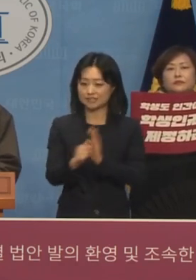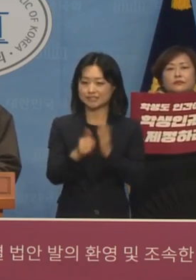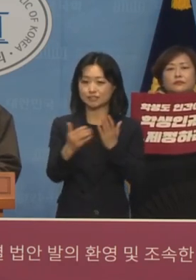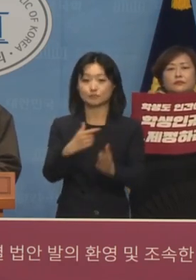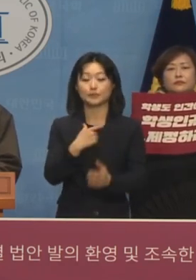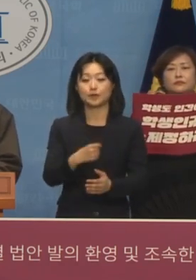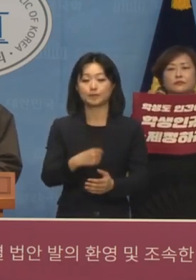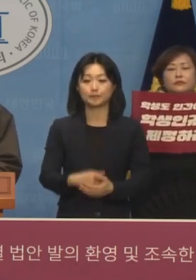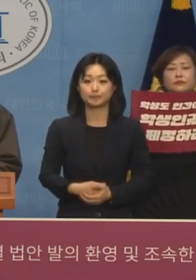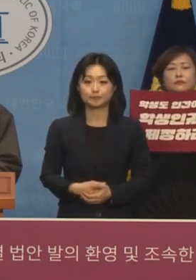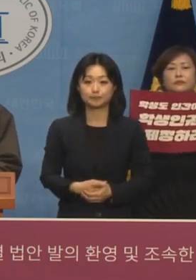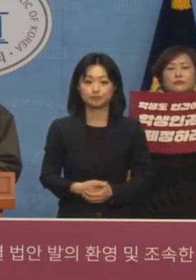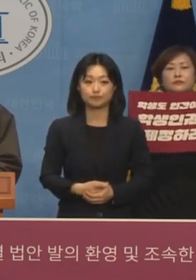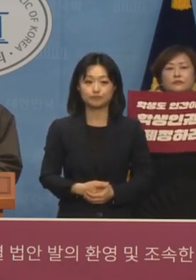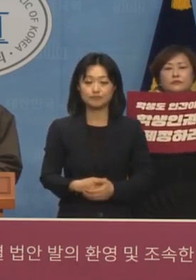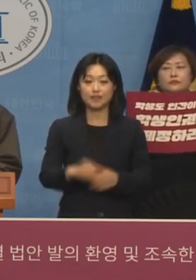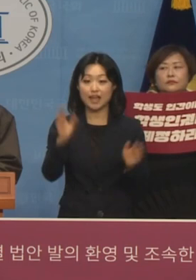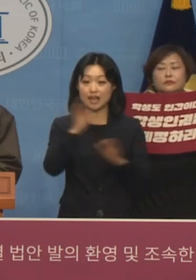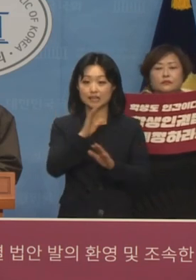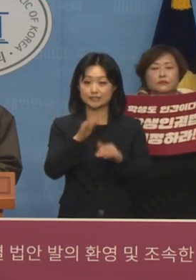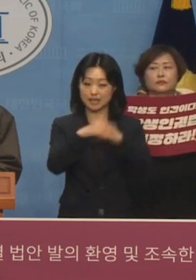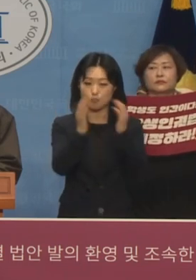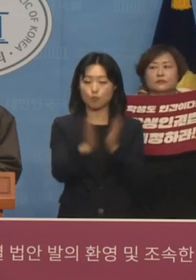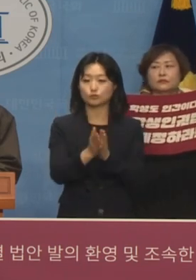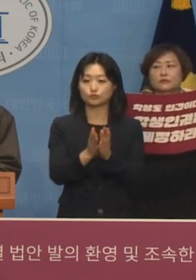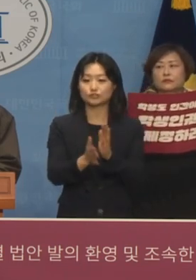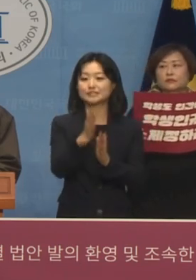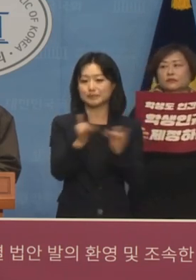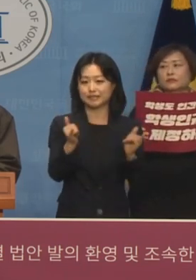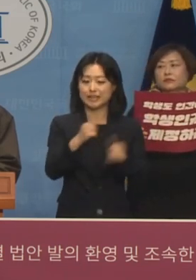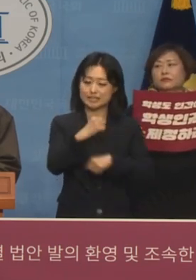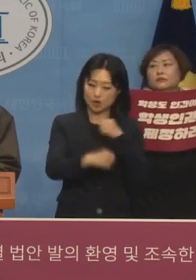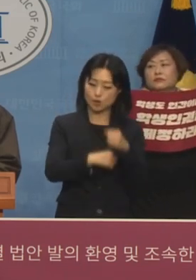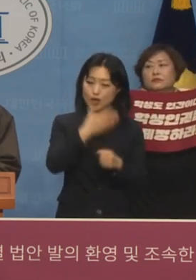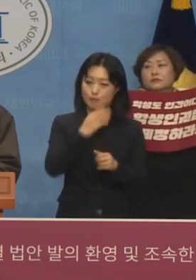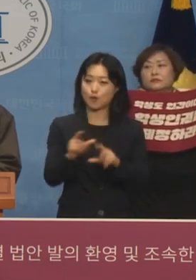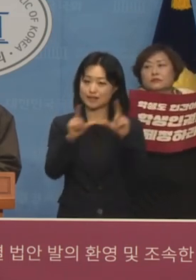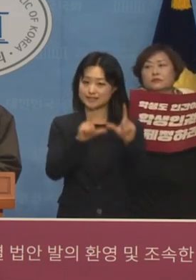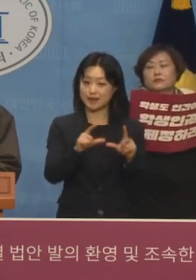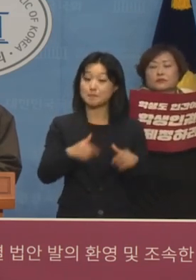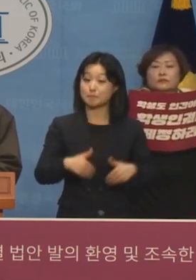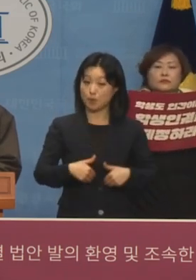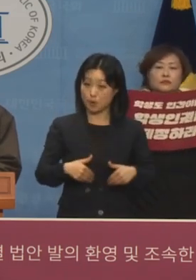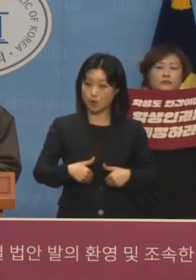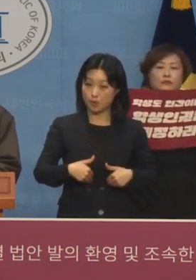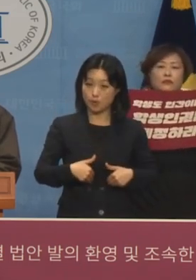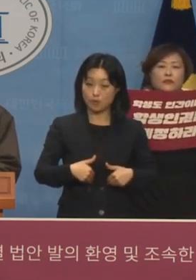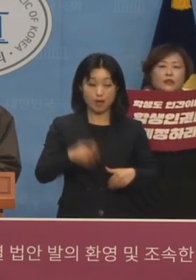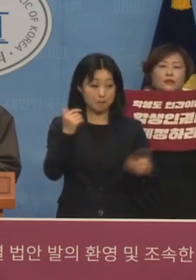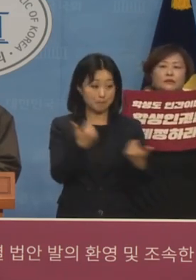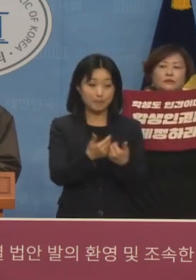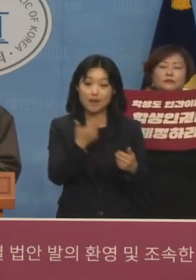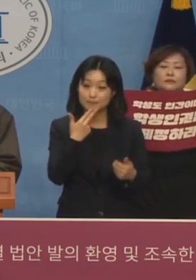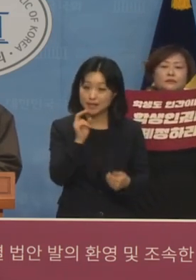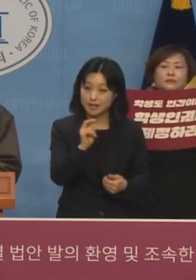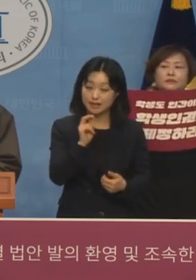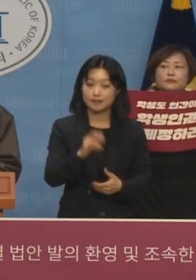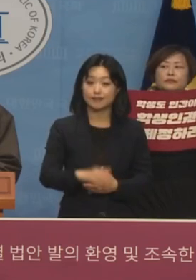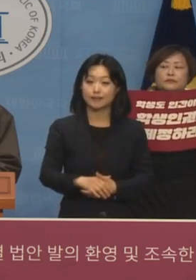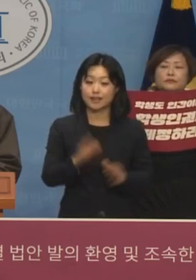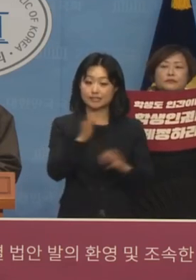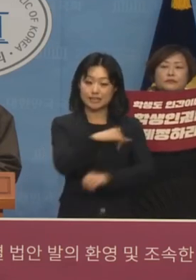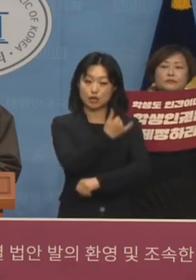호소하고자 합니다. 그 누구도 모든 학생이 온전한 시민으로서 자유롭고 행복한 삶을 살아갈 수 있어야 한다는 것에 반대하는 이는 없을 것입니다.